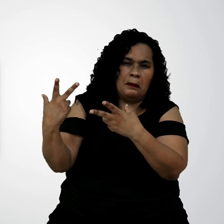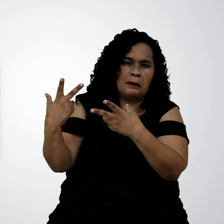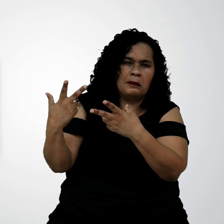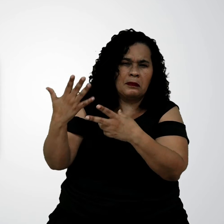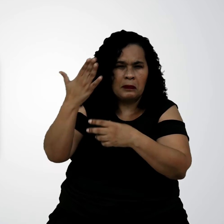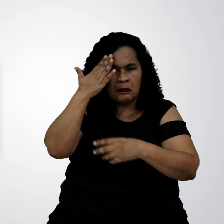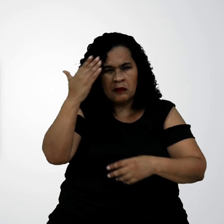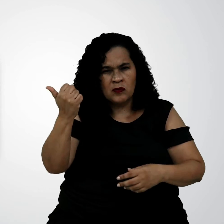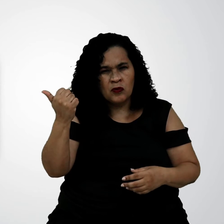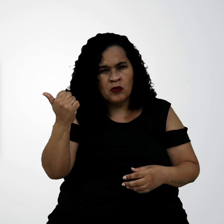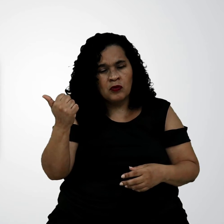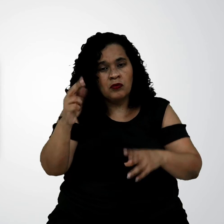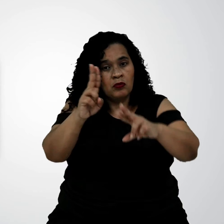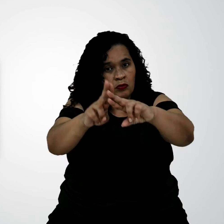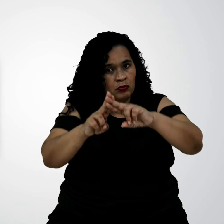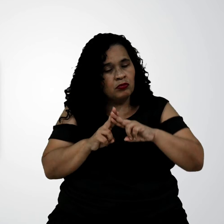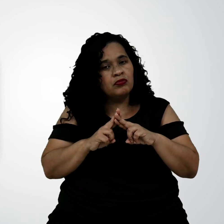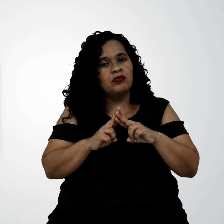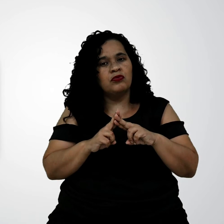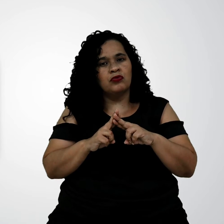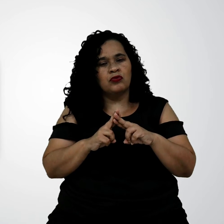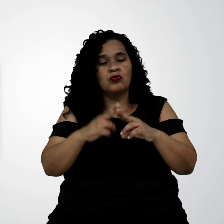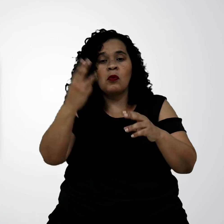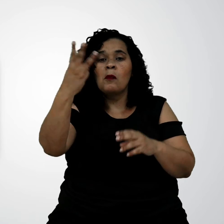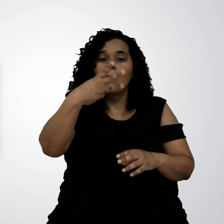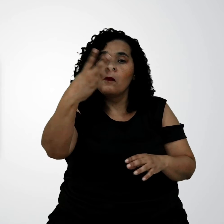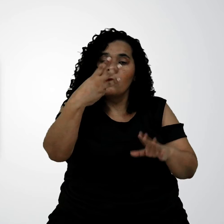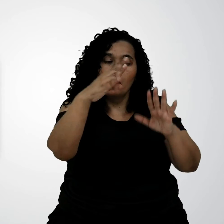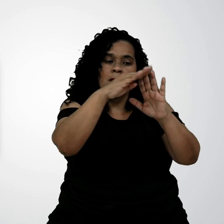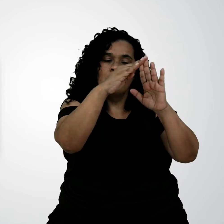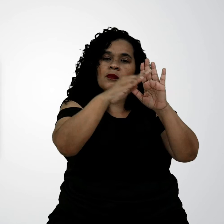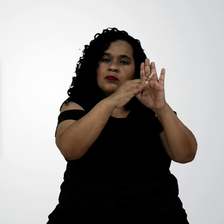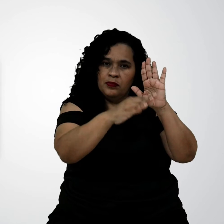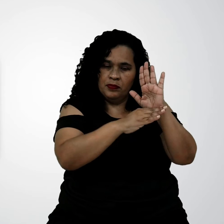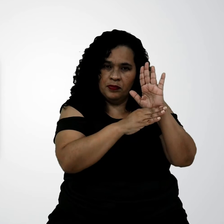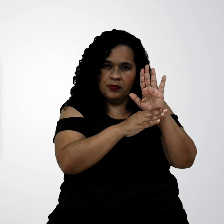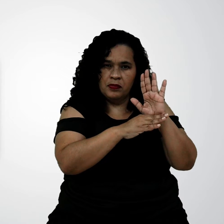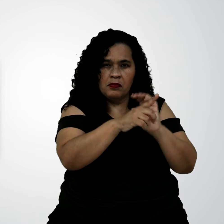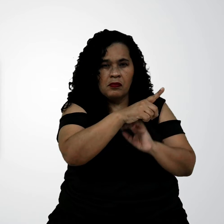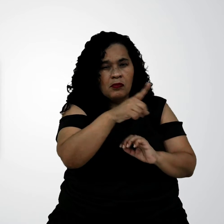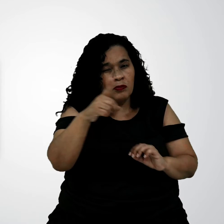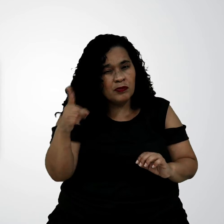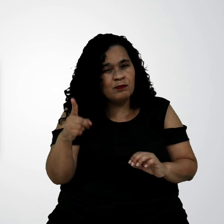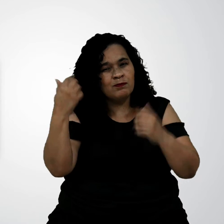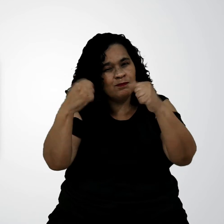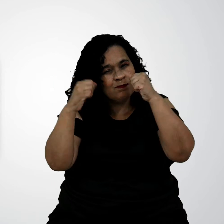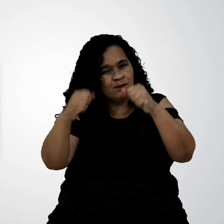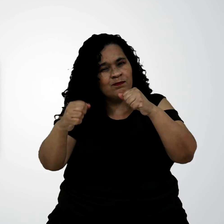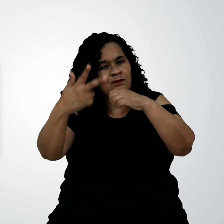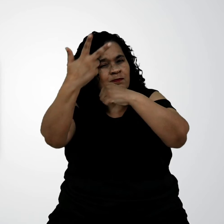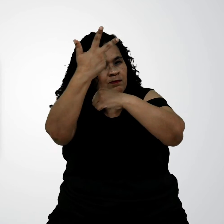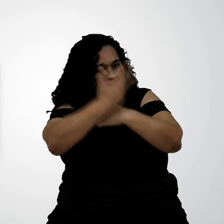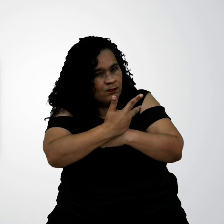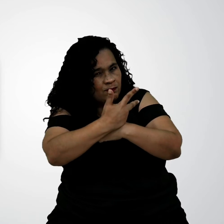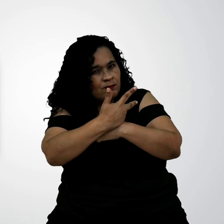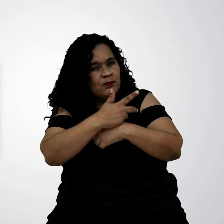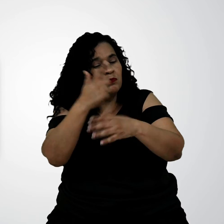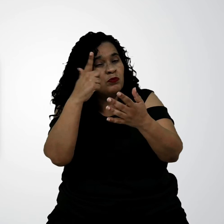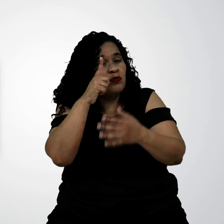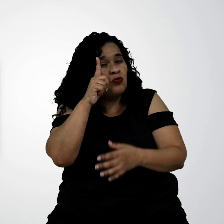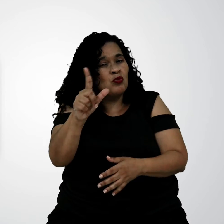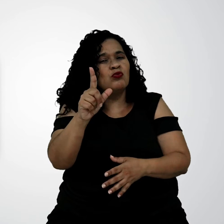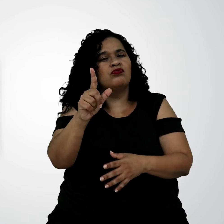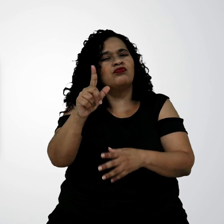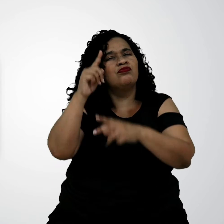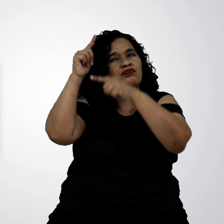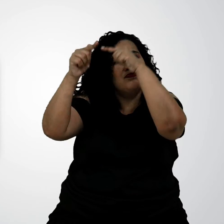Por isso, esses primeiros programas a gente quer trabalhar a nossa mentalidade. Porque se a nossa